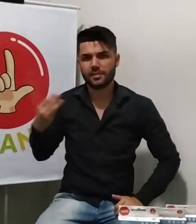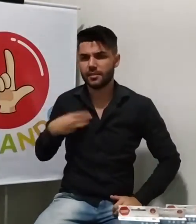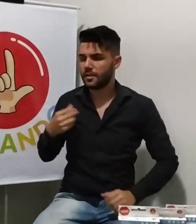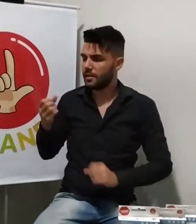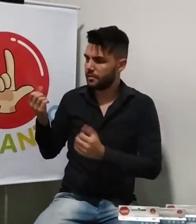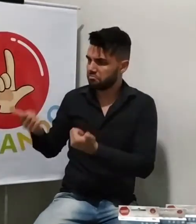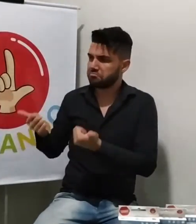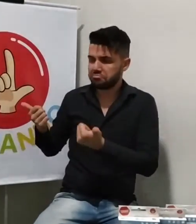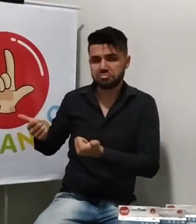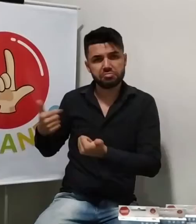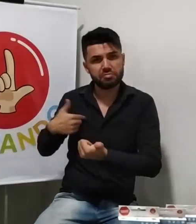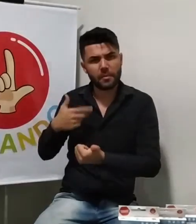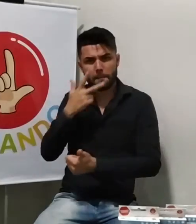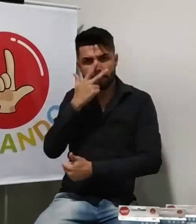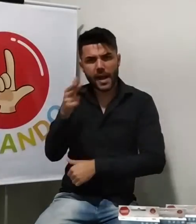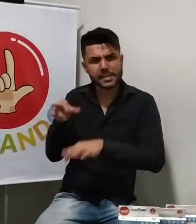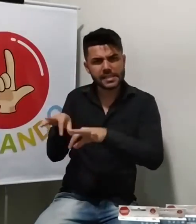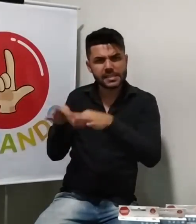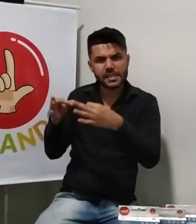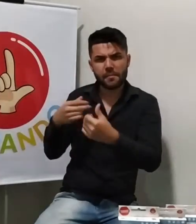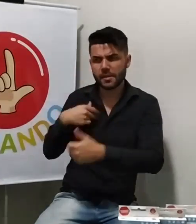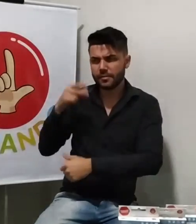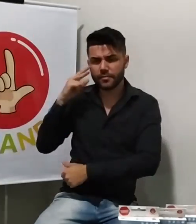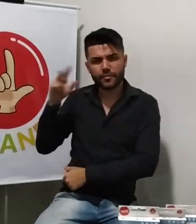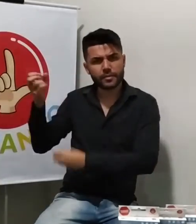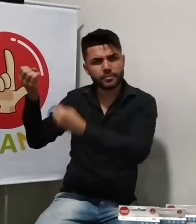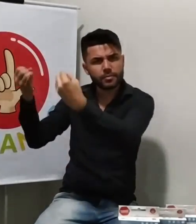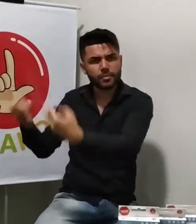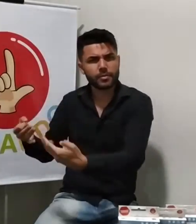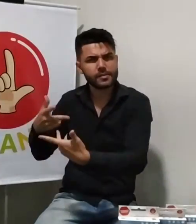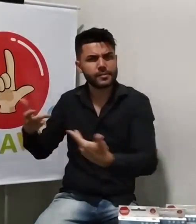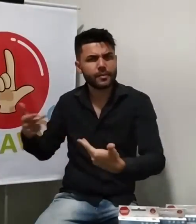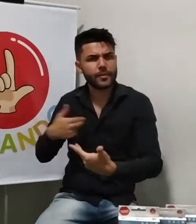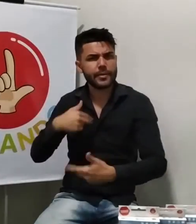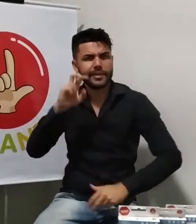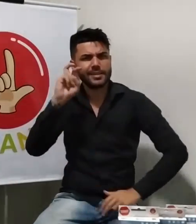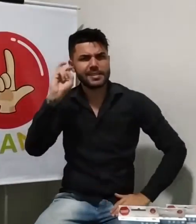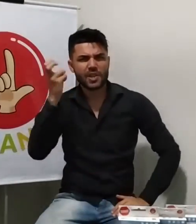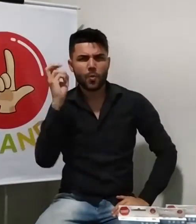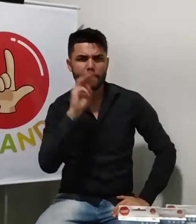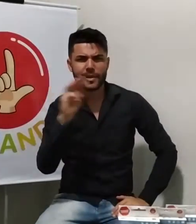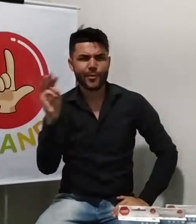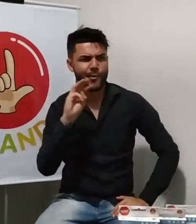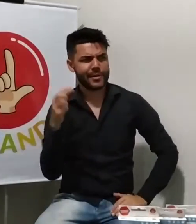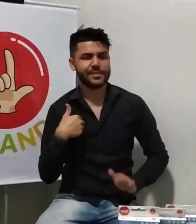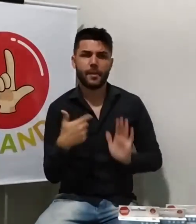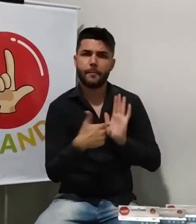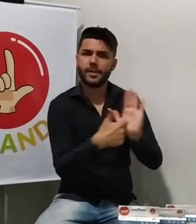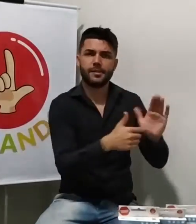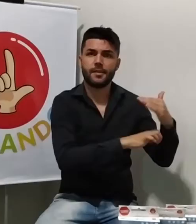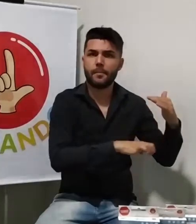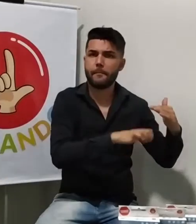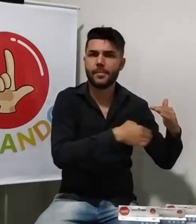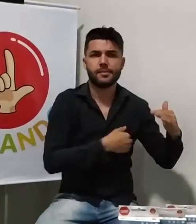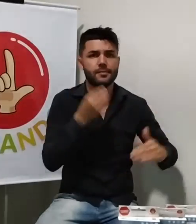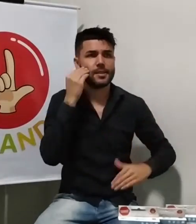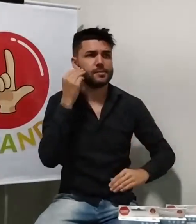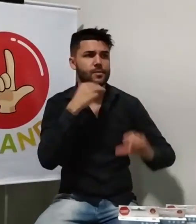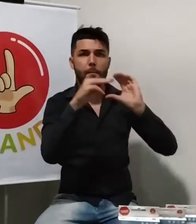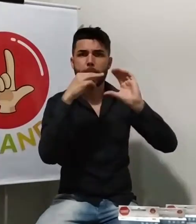na cabeça de quem não enxerga o obstáculo como impeditivo. Ele tinha 18 anos, ele mandou mais de 200 e-mails até um maluco em Londres responder esse